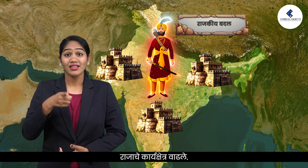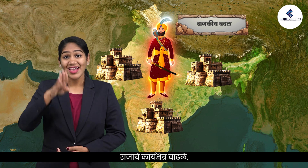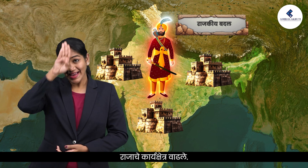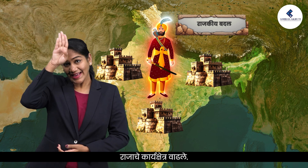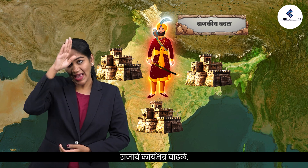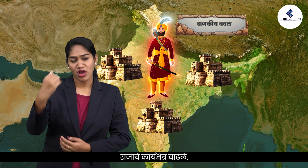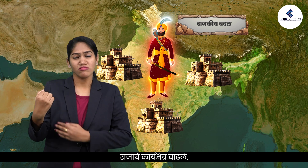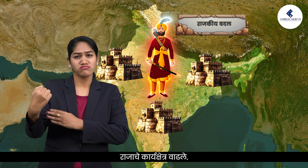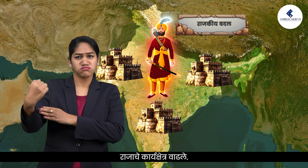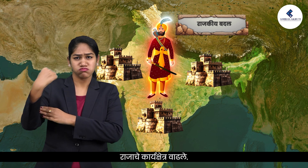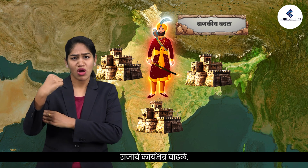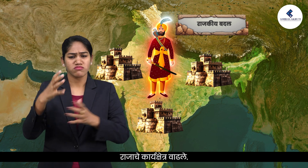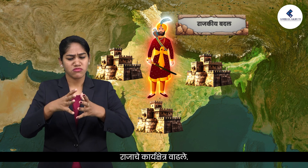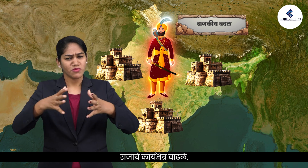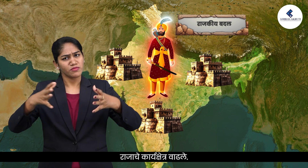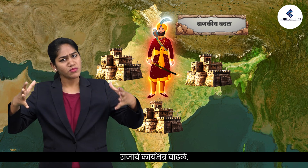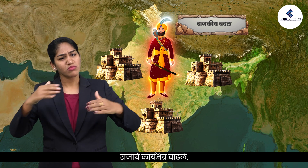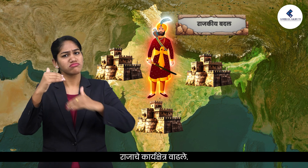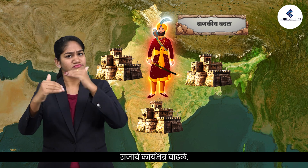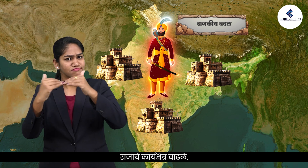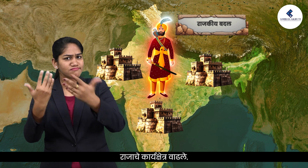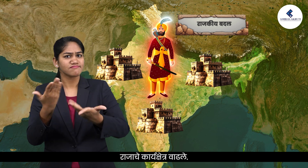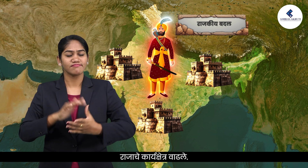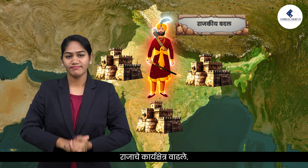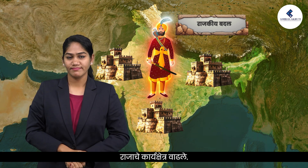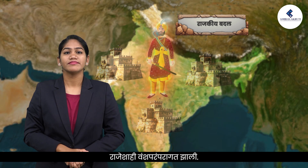राजाचे कार्यक्षेत्र वाढले.